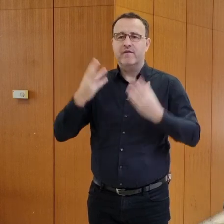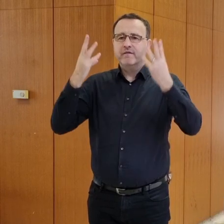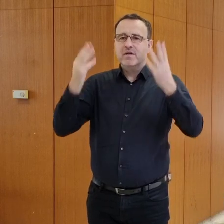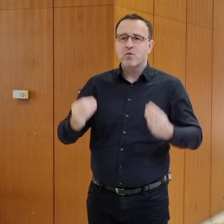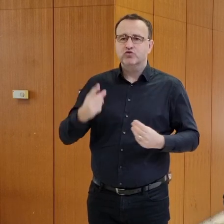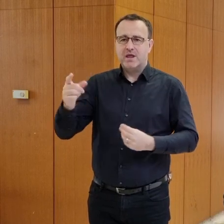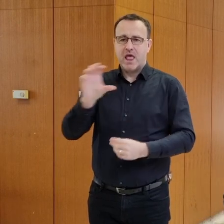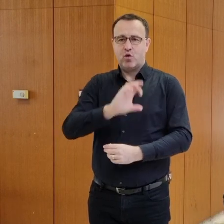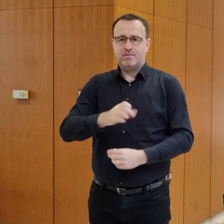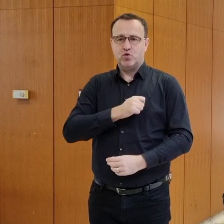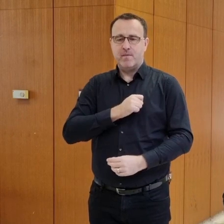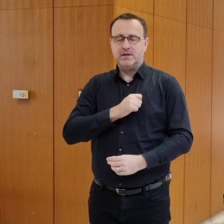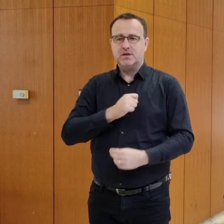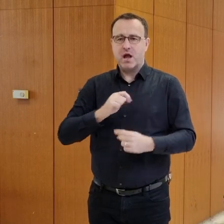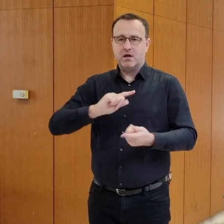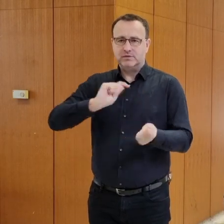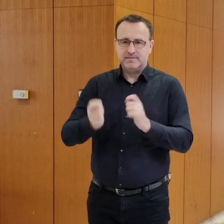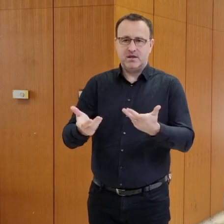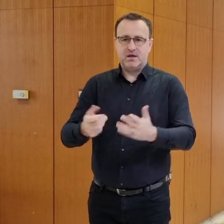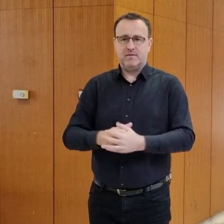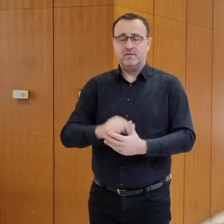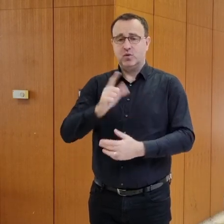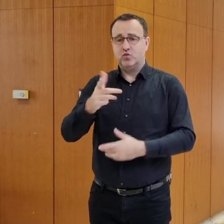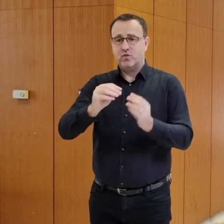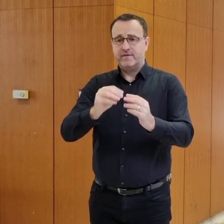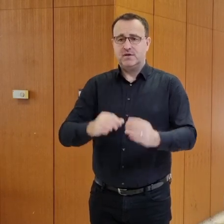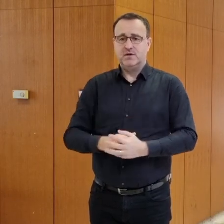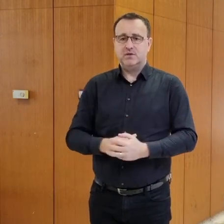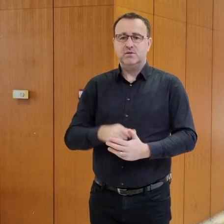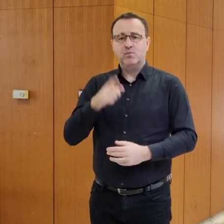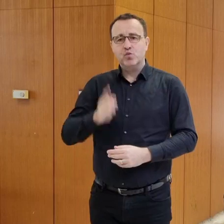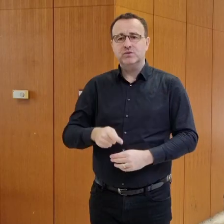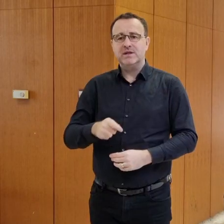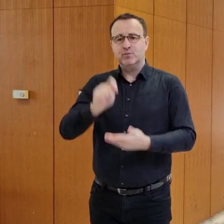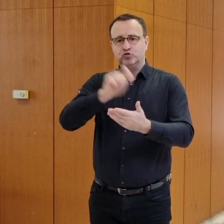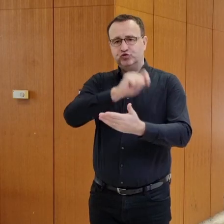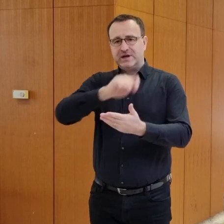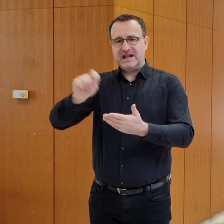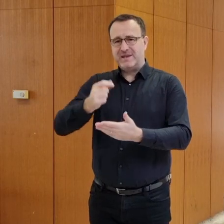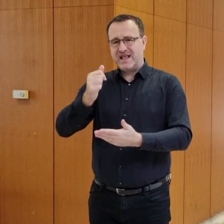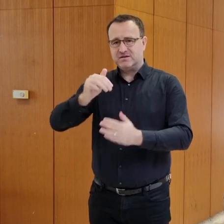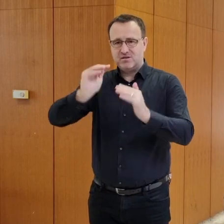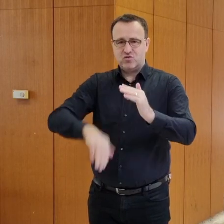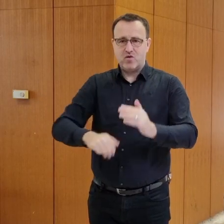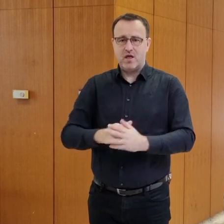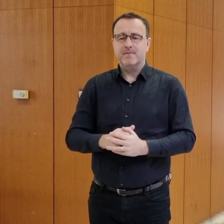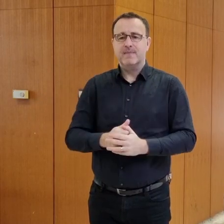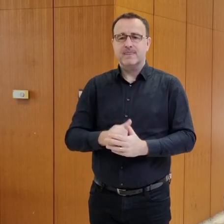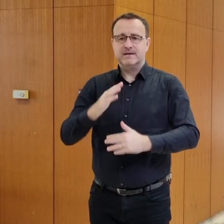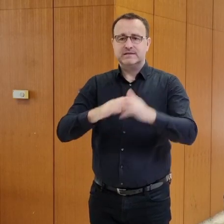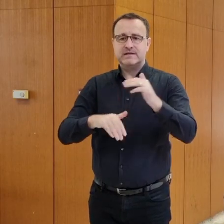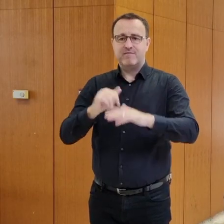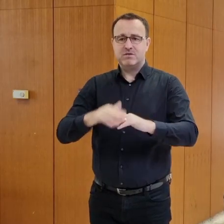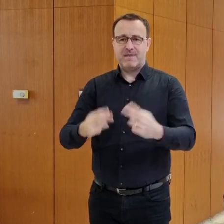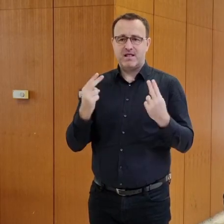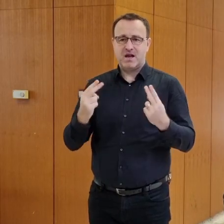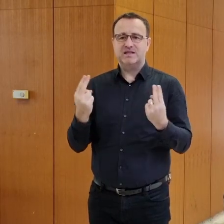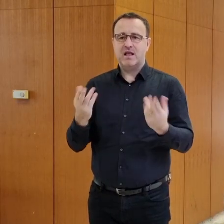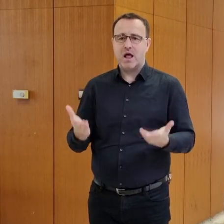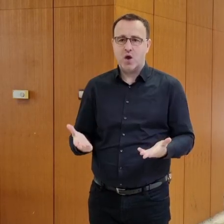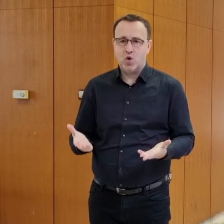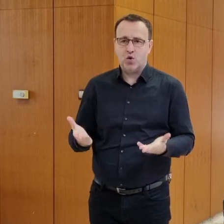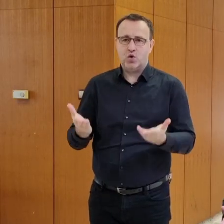zo strany Európskej komisie. Tá druhá vec, pre ktorú musíme škrtať, tak je ten nárast stavebných materiálov,